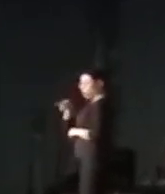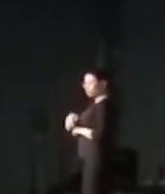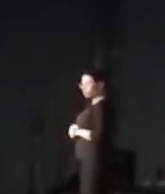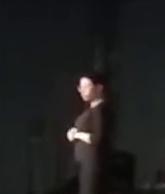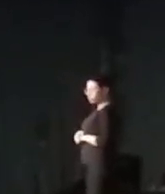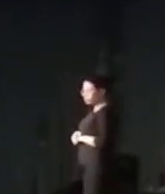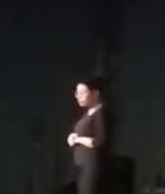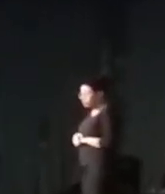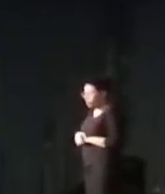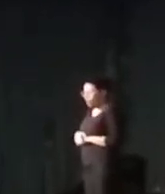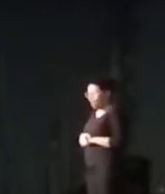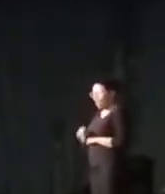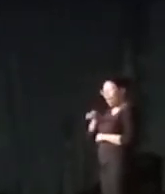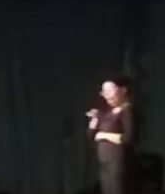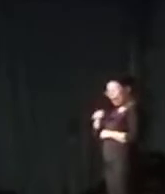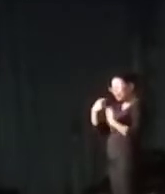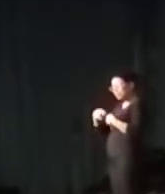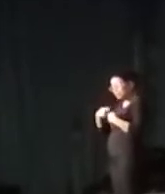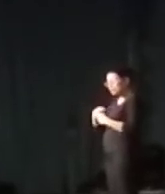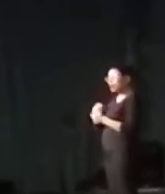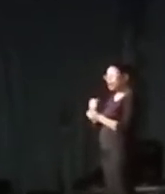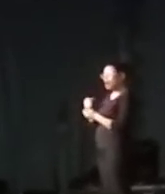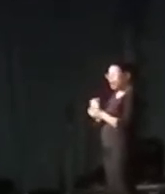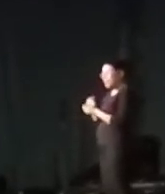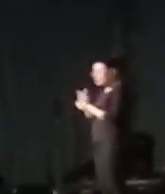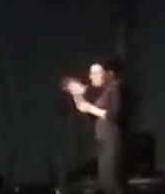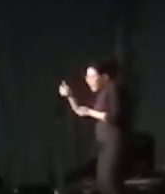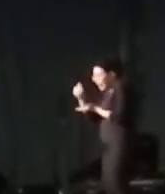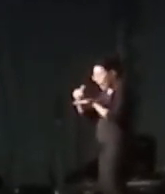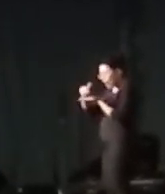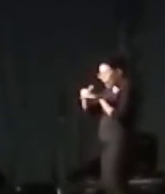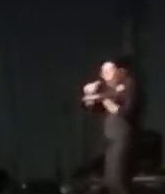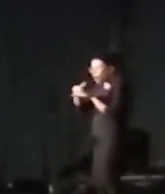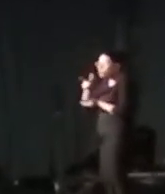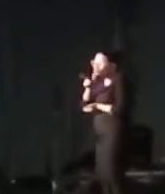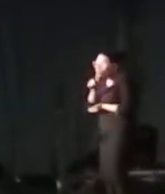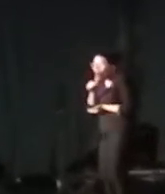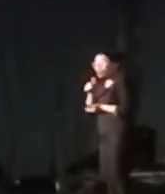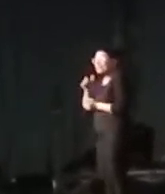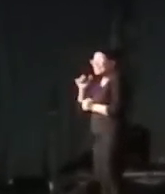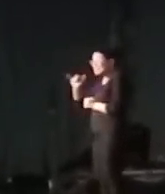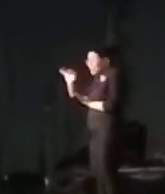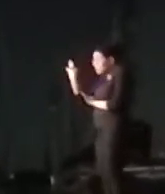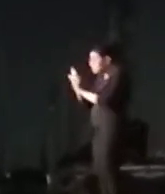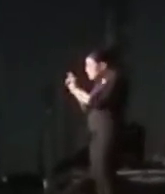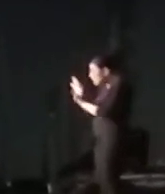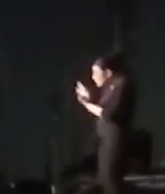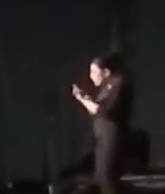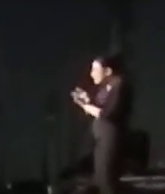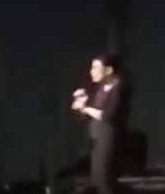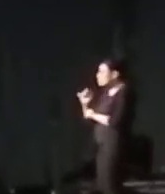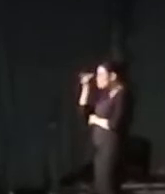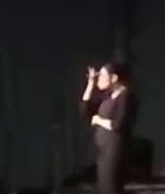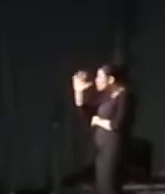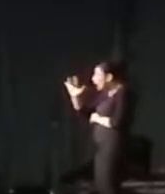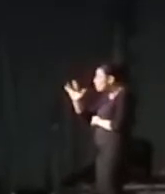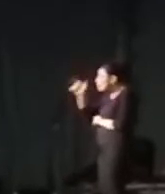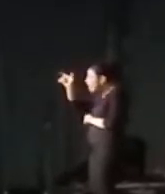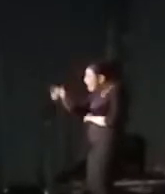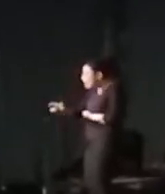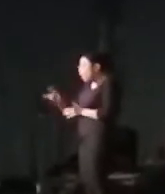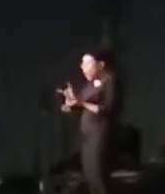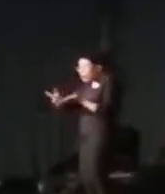né? Ela que tem que buscar mesmo. Volta. Então, se você não planeja, se você não souber que ele odeia a mulher e não montar